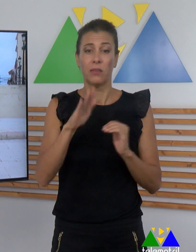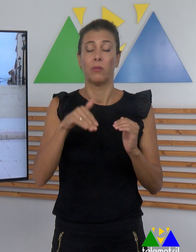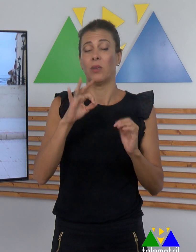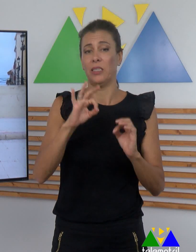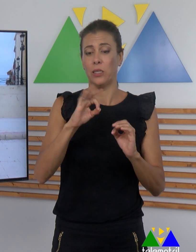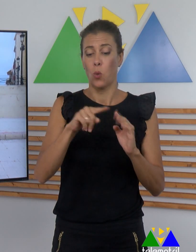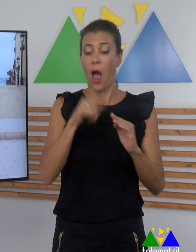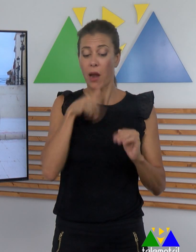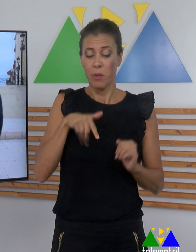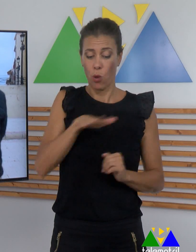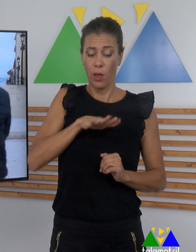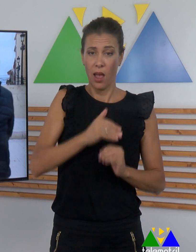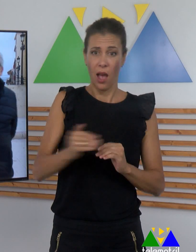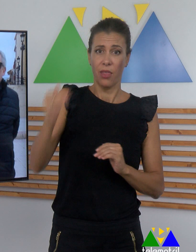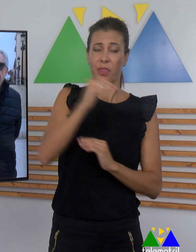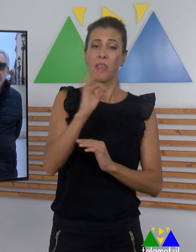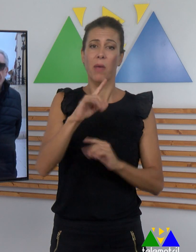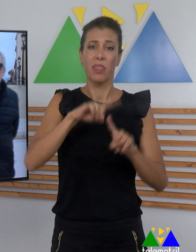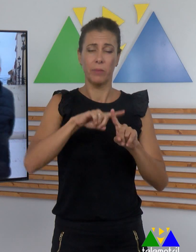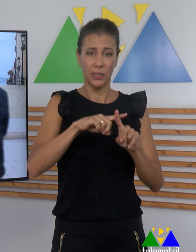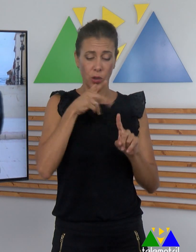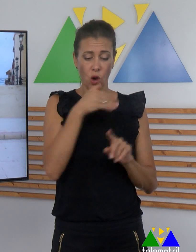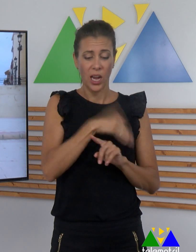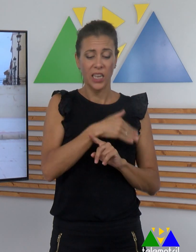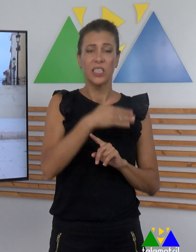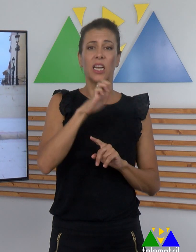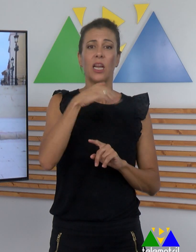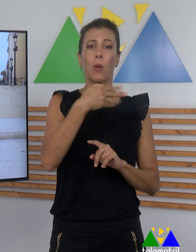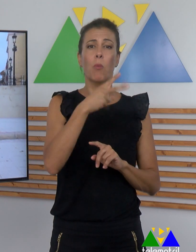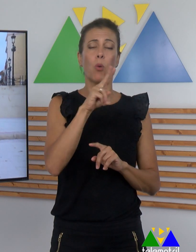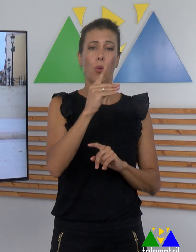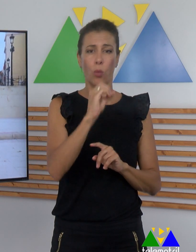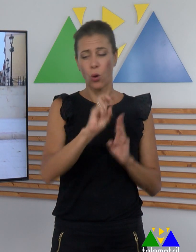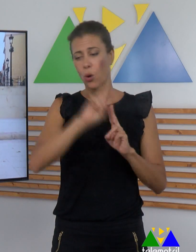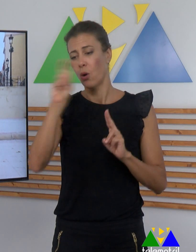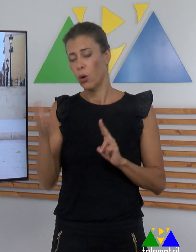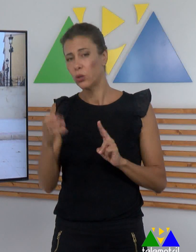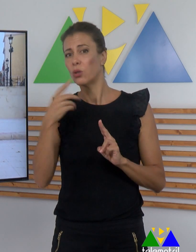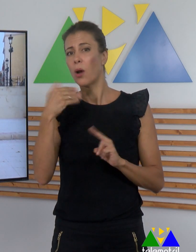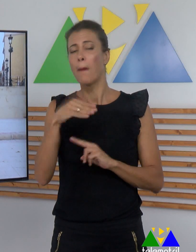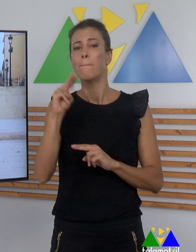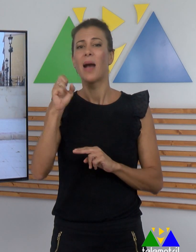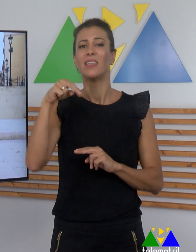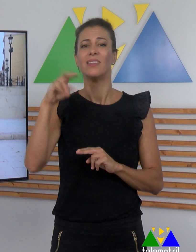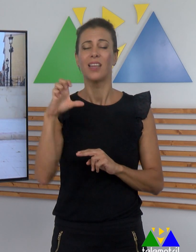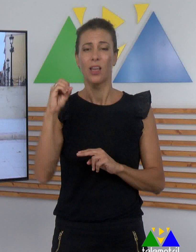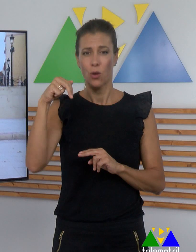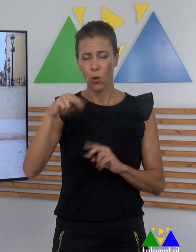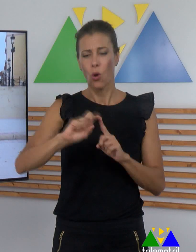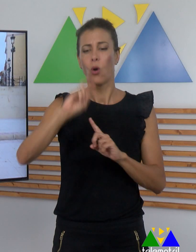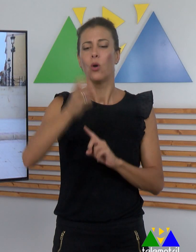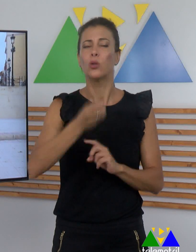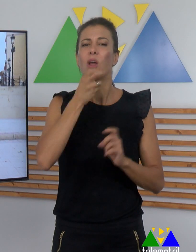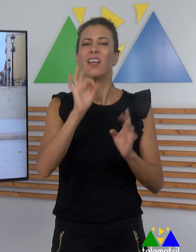¿no? Encima del cementerio. Encima del cementerio. Estamos calle del Embudo, calle del Panteón, calle del Cristo de la Buena Muerte actualmente, y